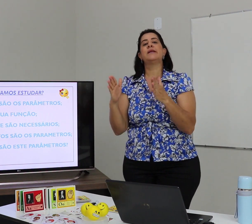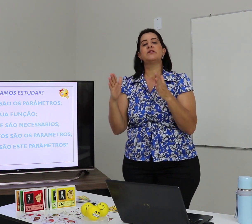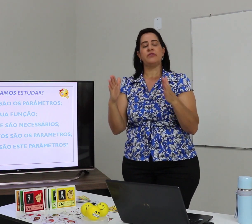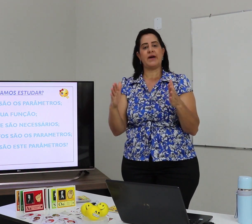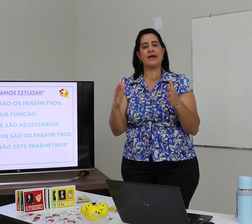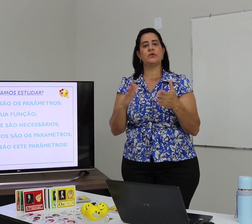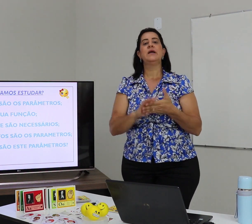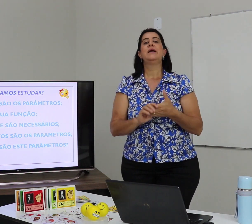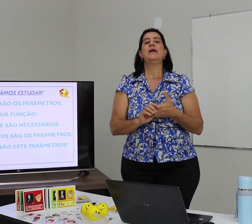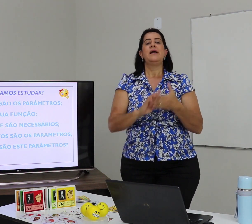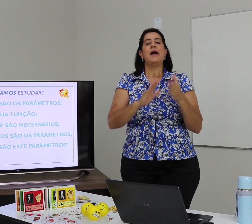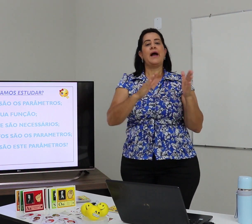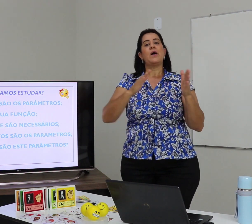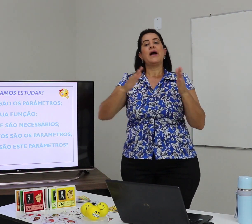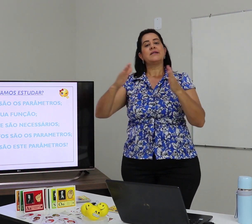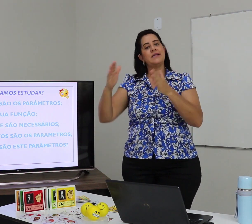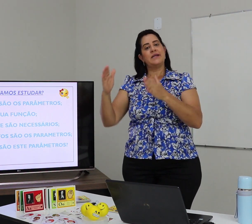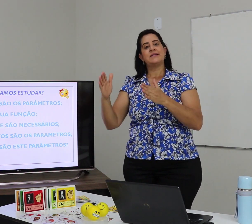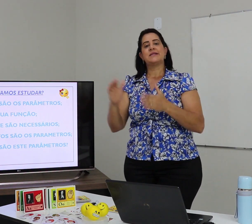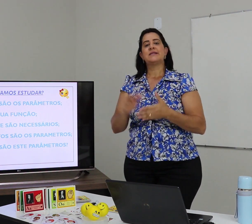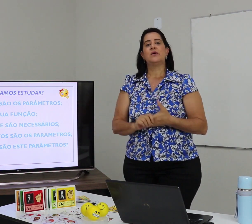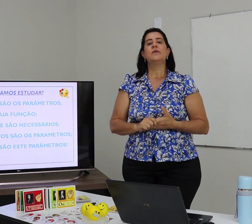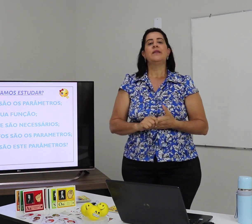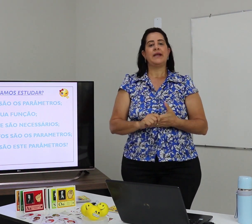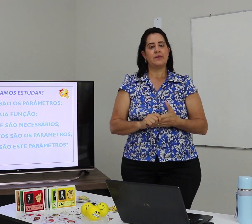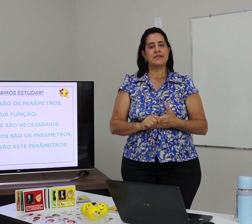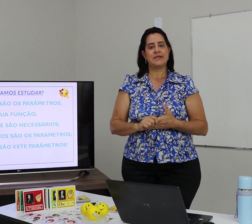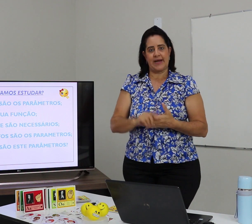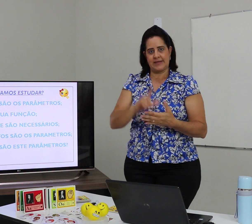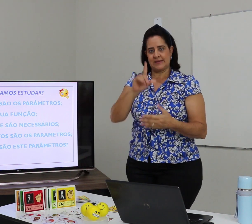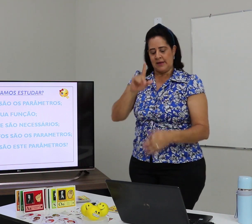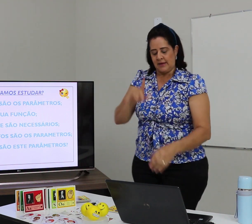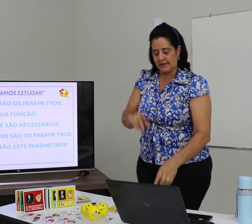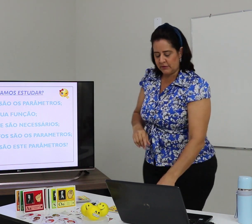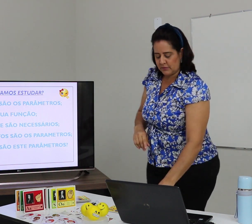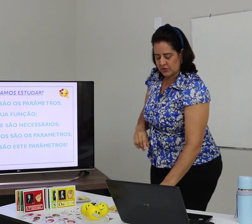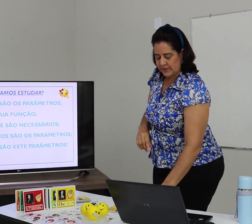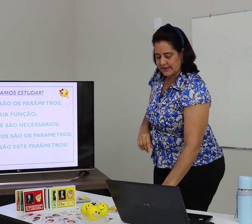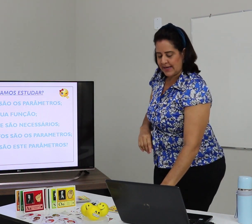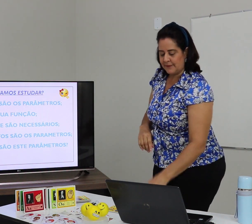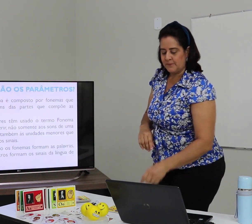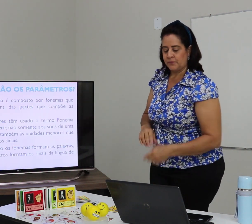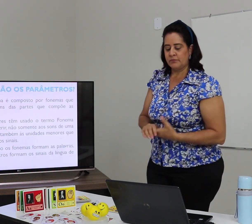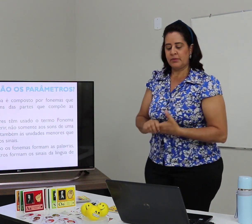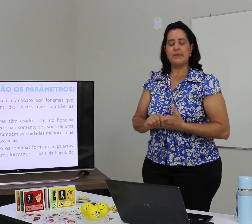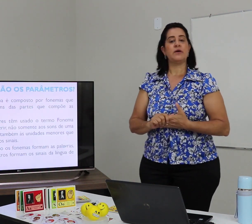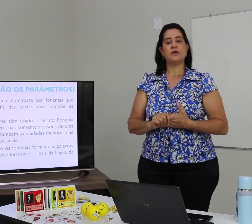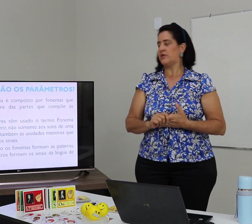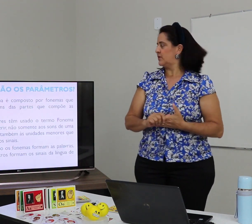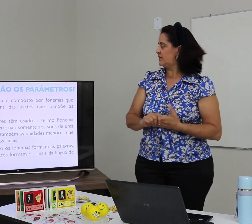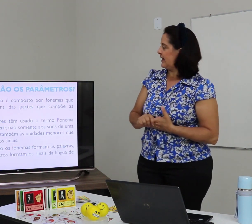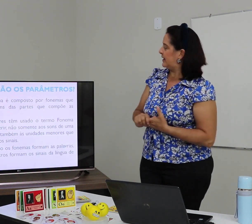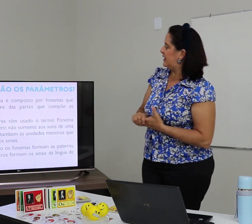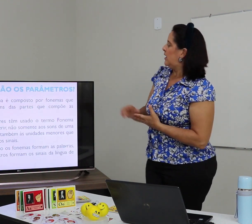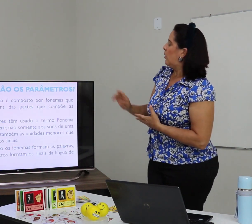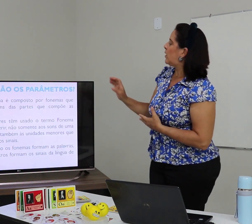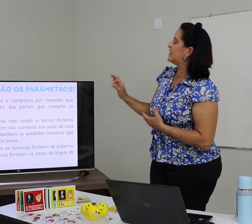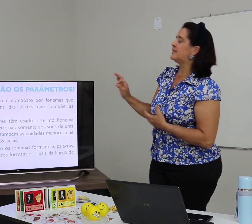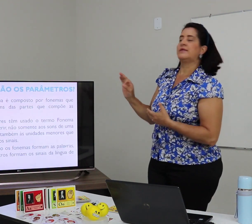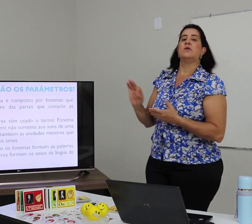de fato a sinalização na língua de sinais. Então vamos começar? Primeiro nós vamos ver o que são